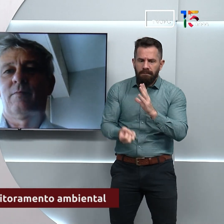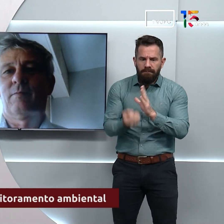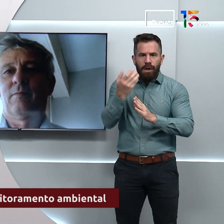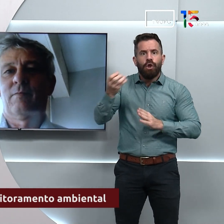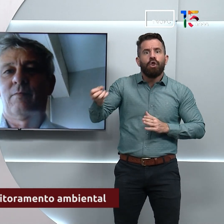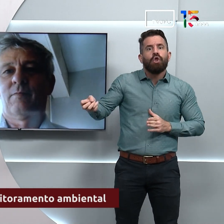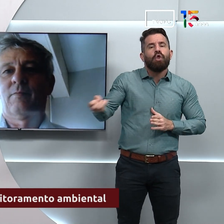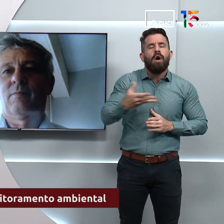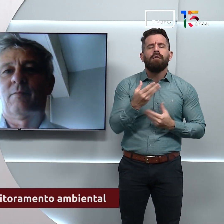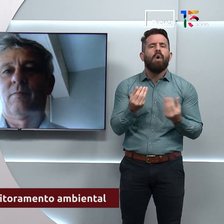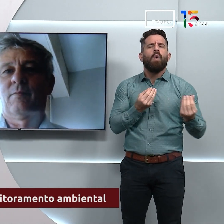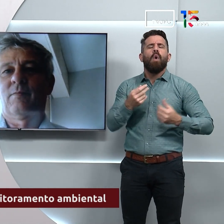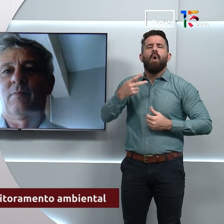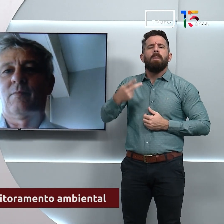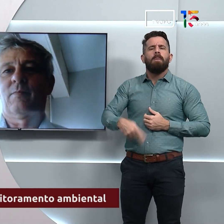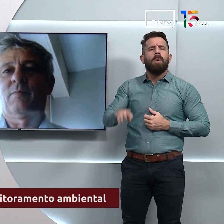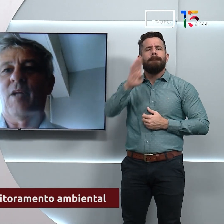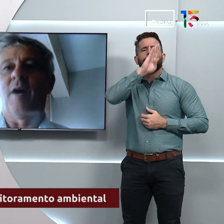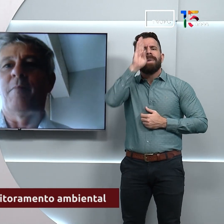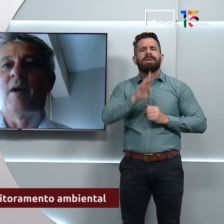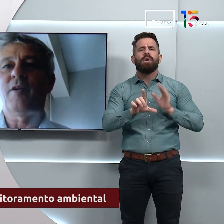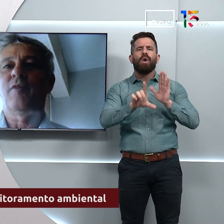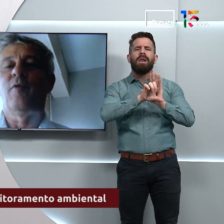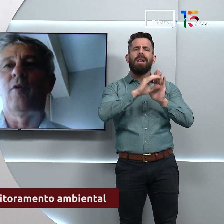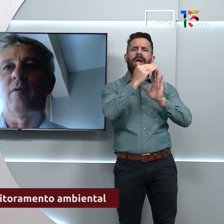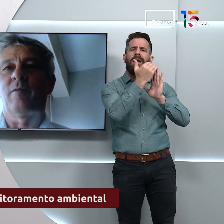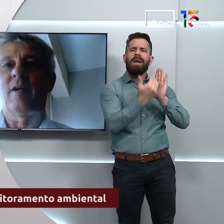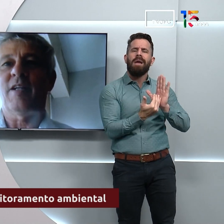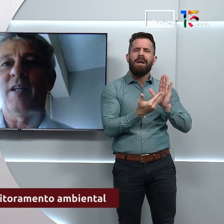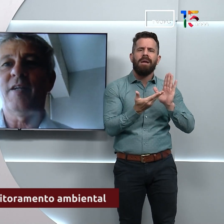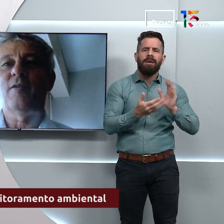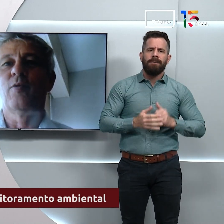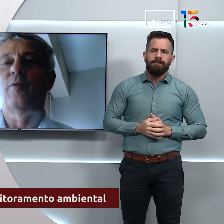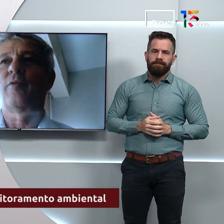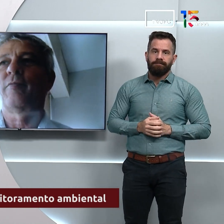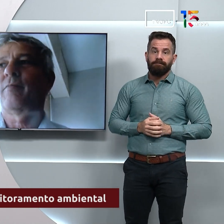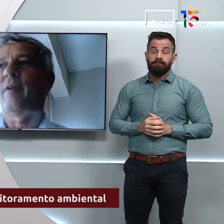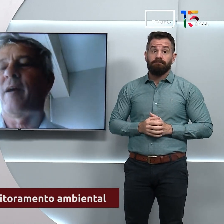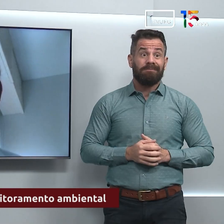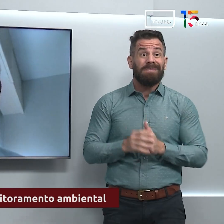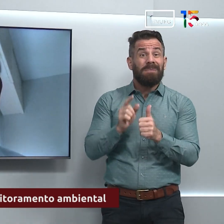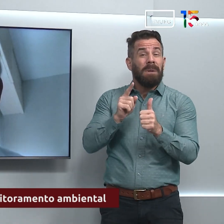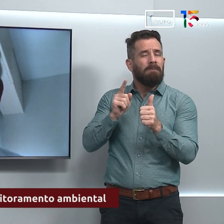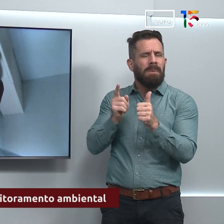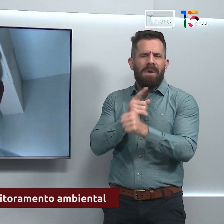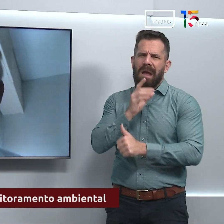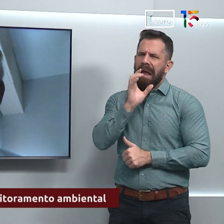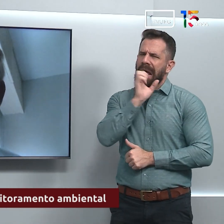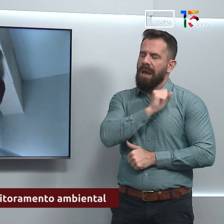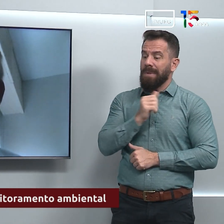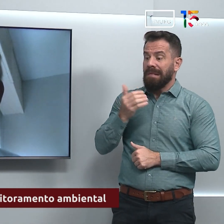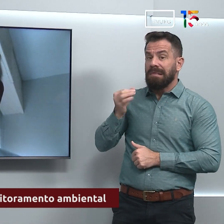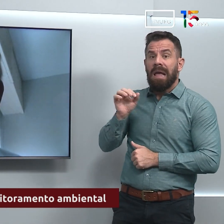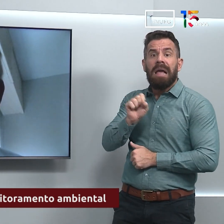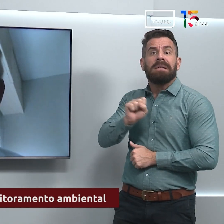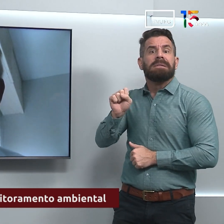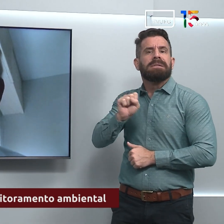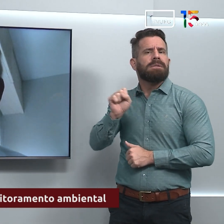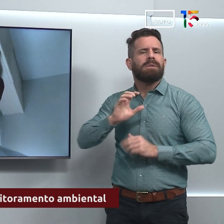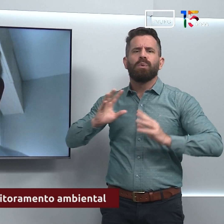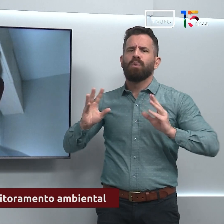legislação no Brasil, esse monitoramento. Tá, antes vou gastar 10 segundos conversando um pouquinho, né? Por que